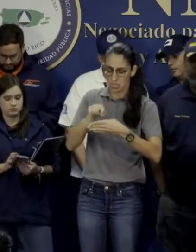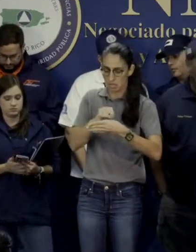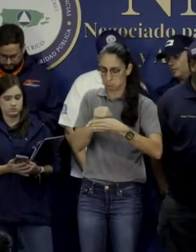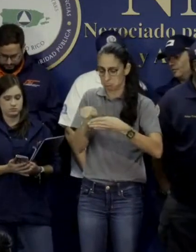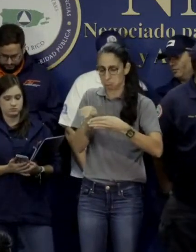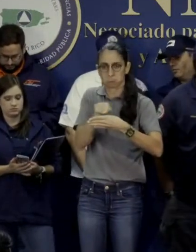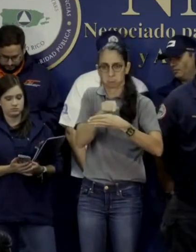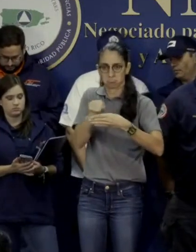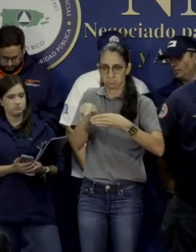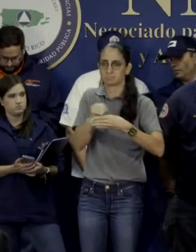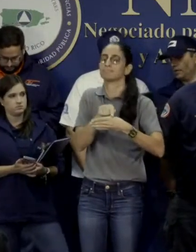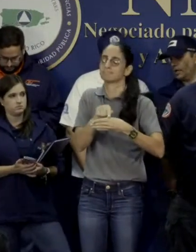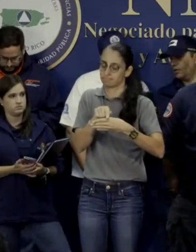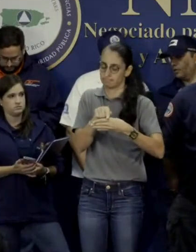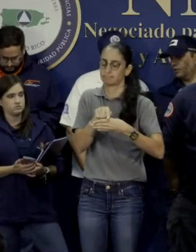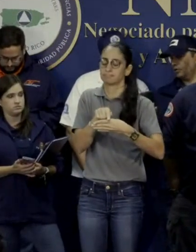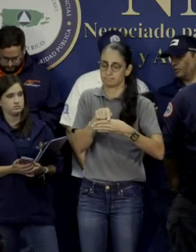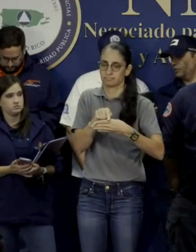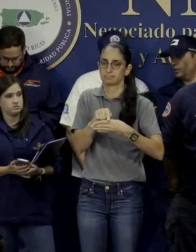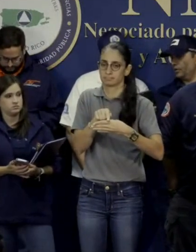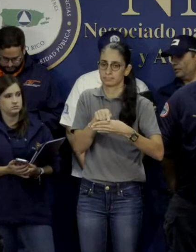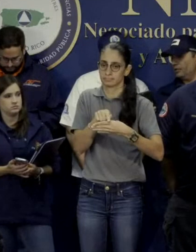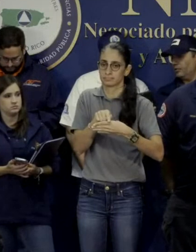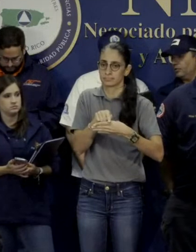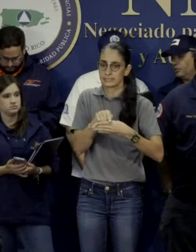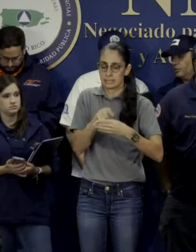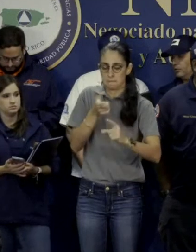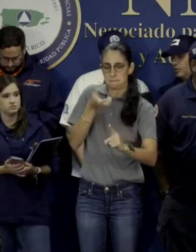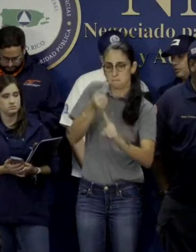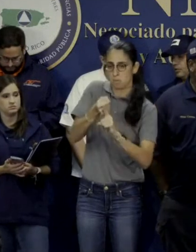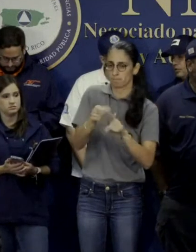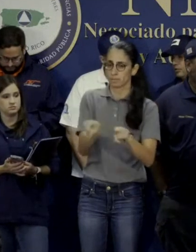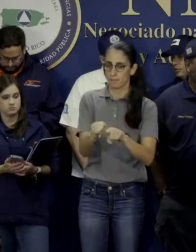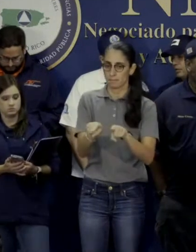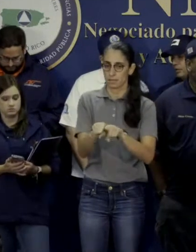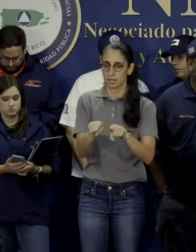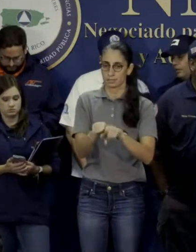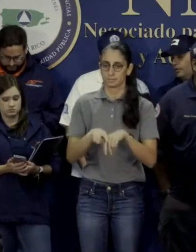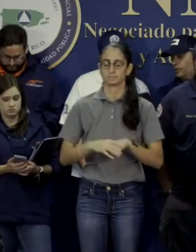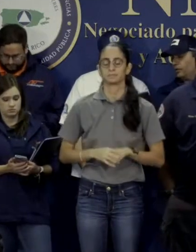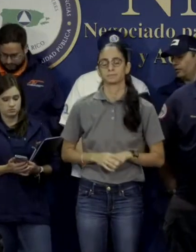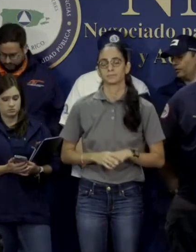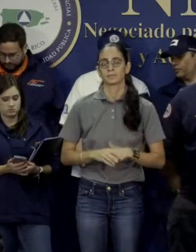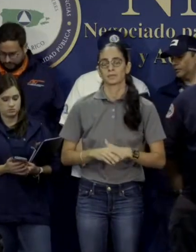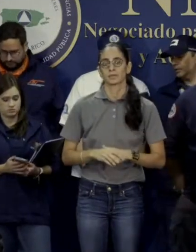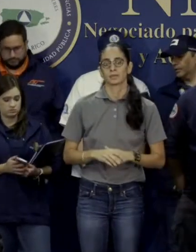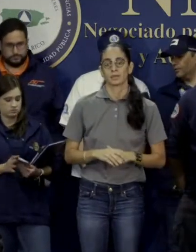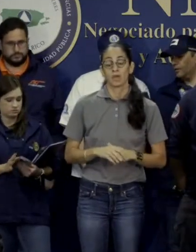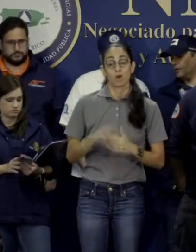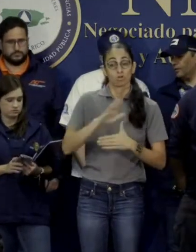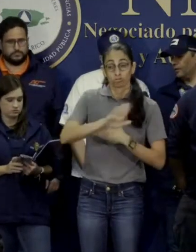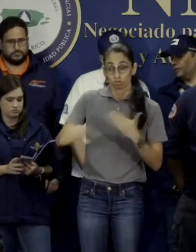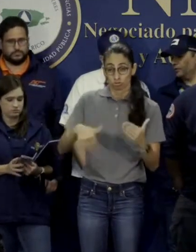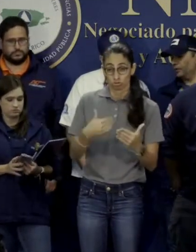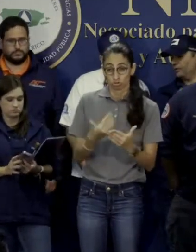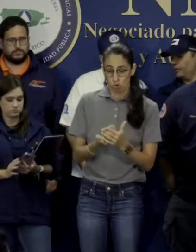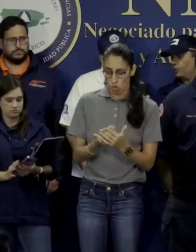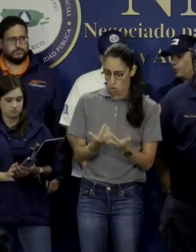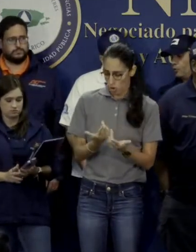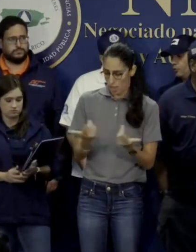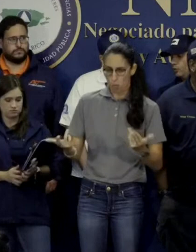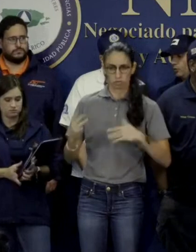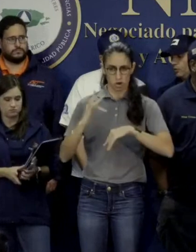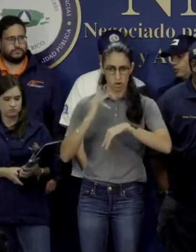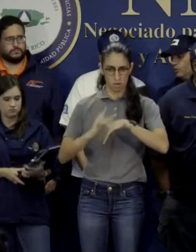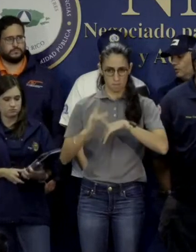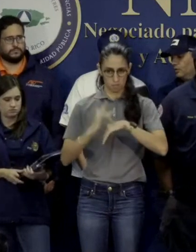están siendo seriamente impactadas. Estamos destinando todos los recursos que tenemos disponibles,